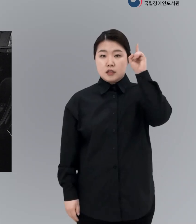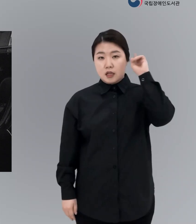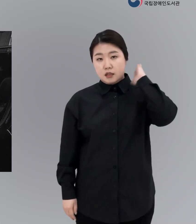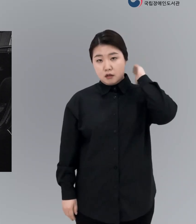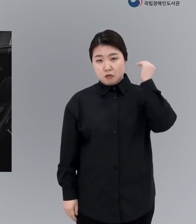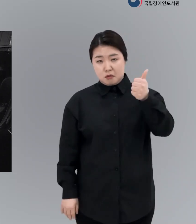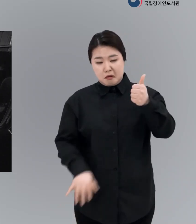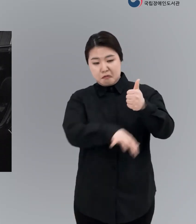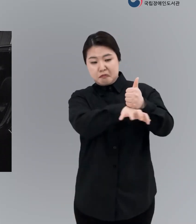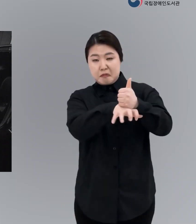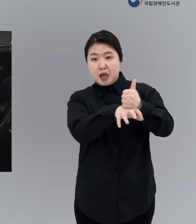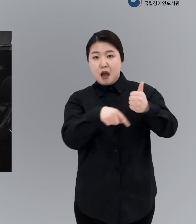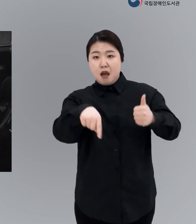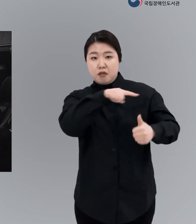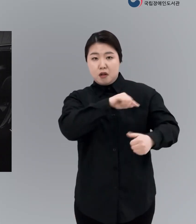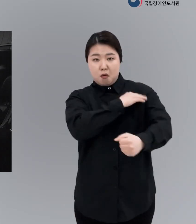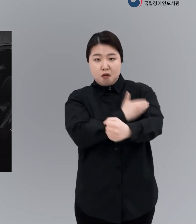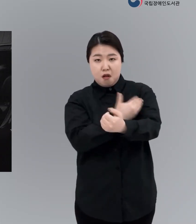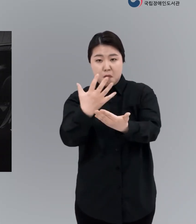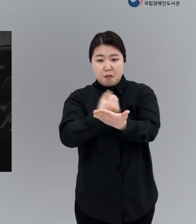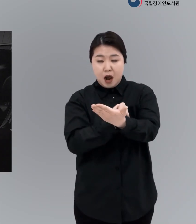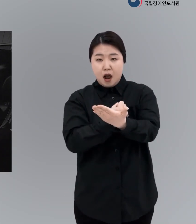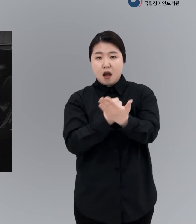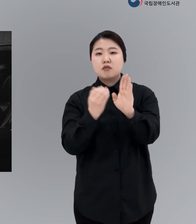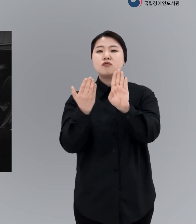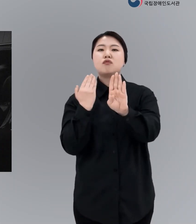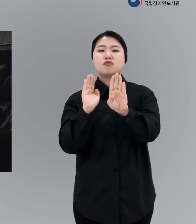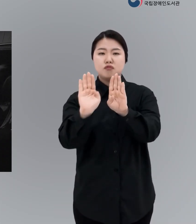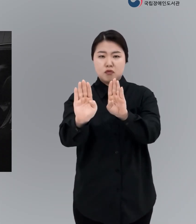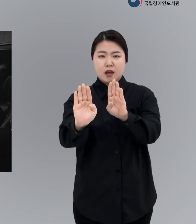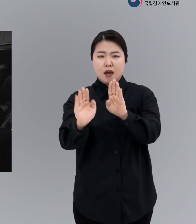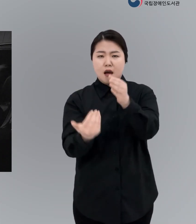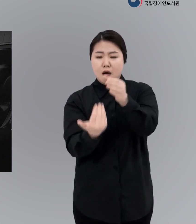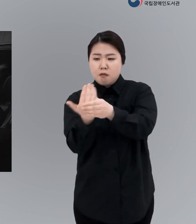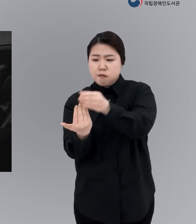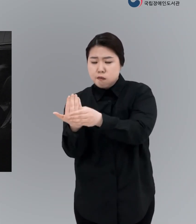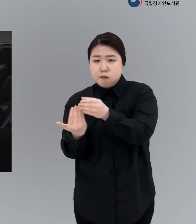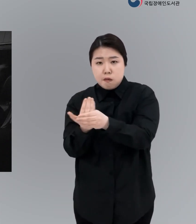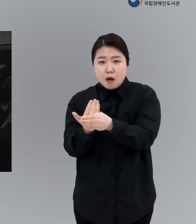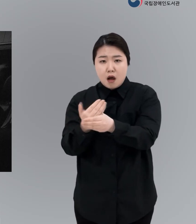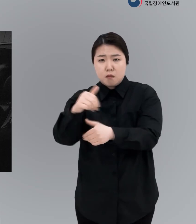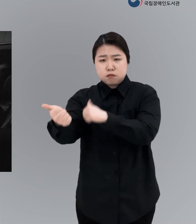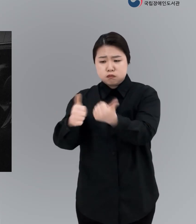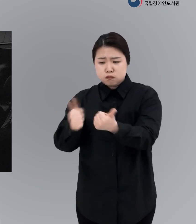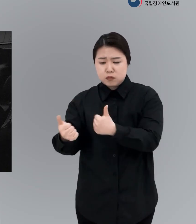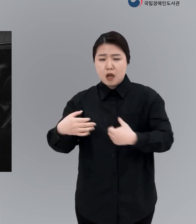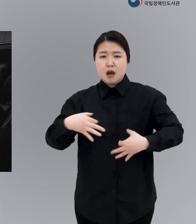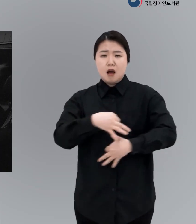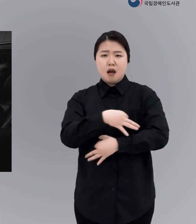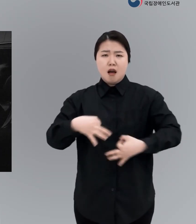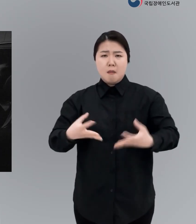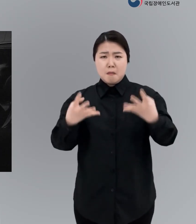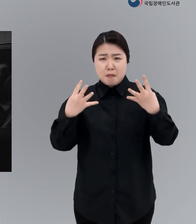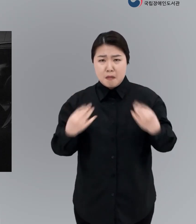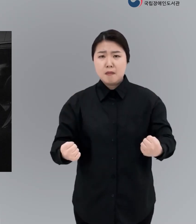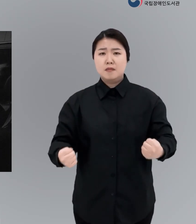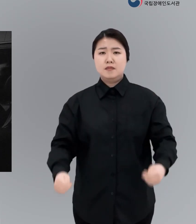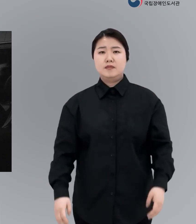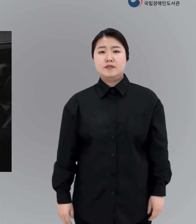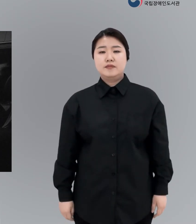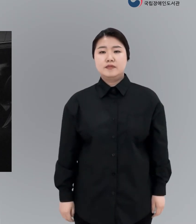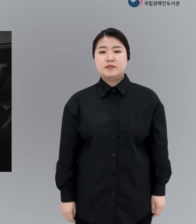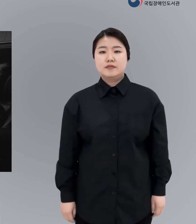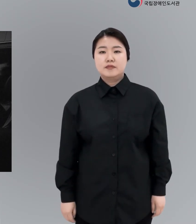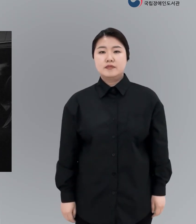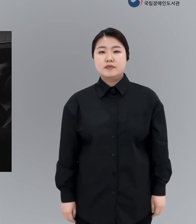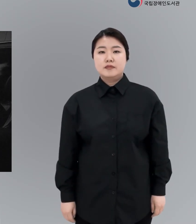푸틴과 그의 사람들이 권력을 잡기까지, 그리고 권력을 거머쥔 지금도 벌어지고 있는 알 수 없는 죽음과